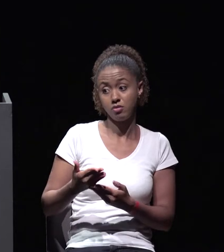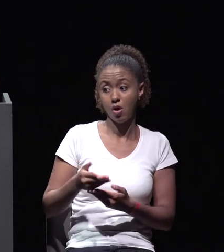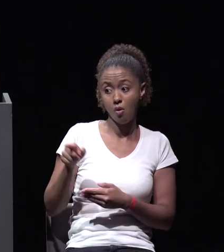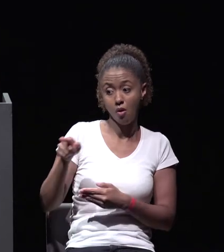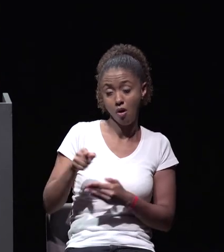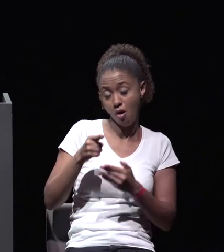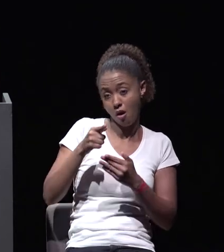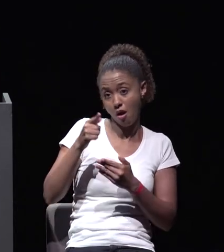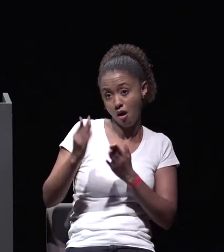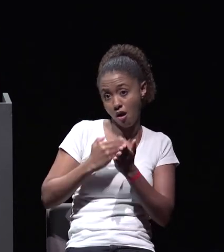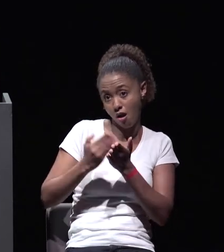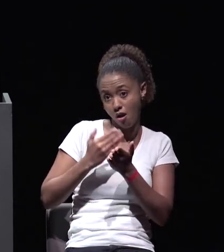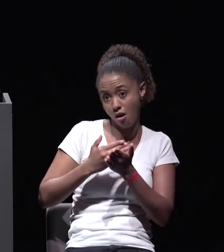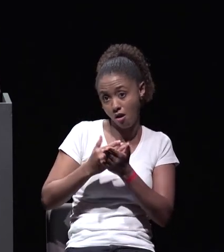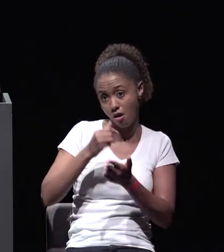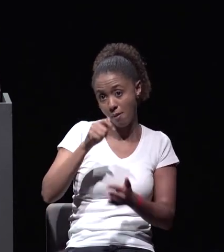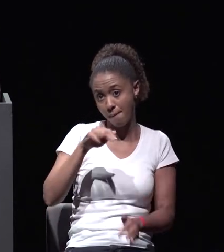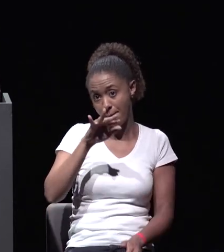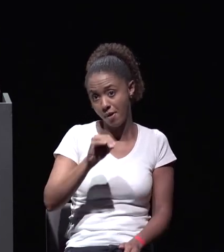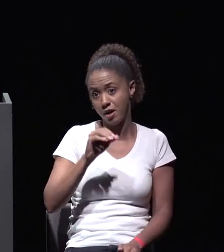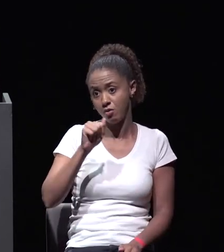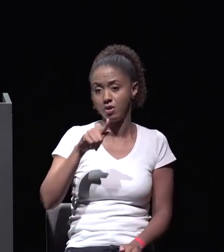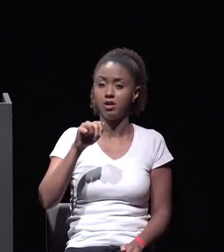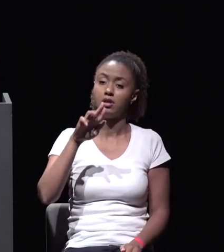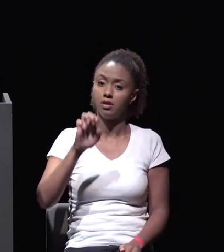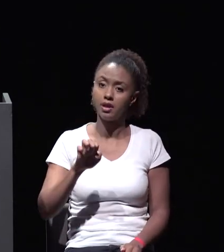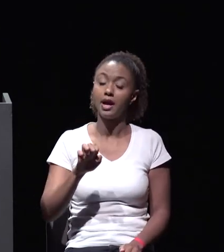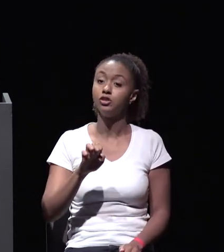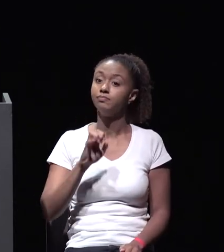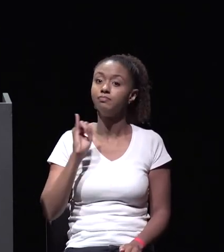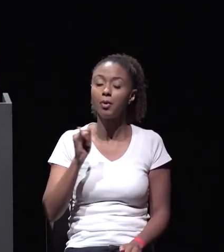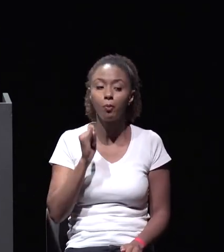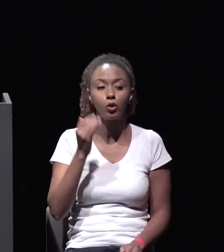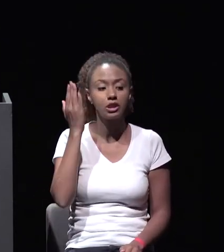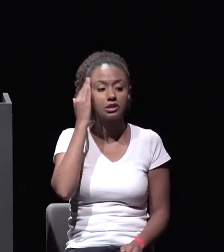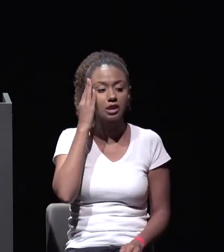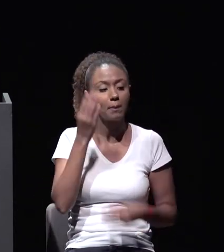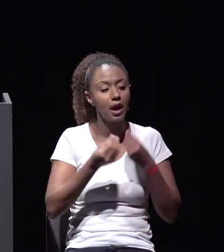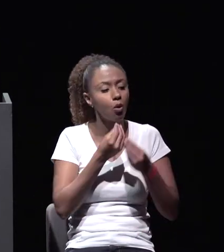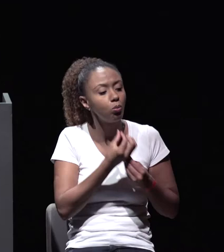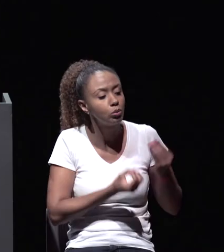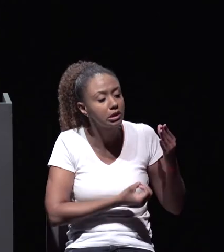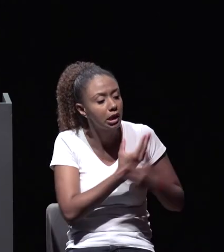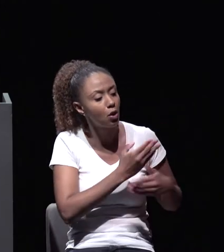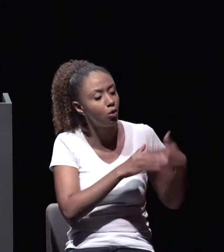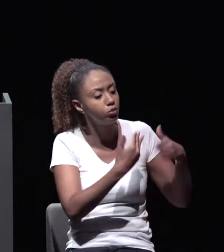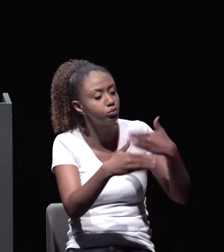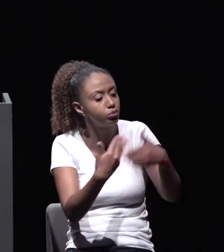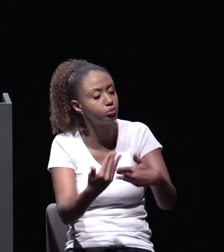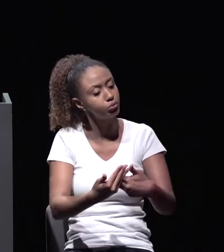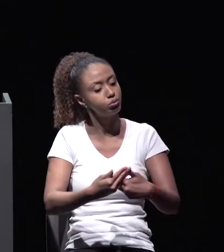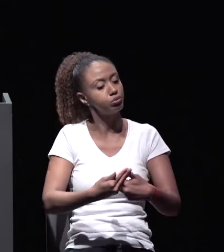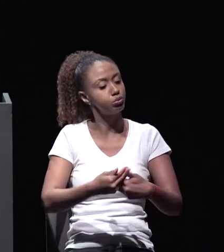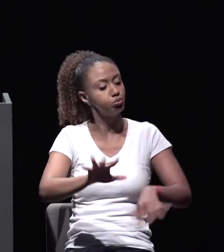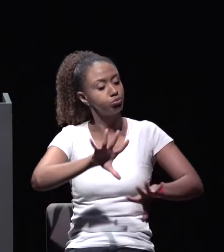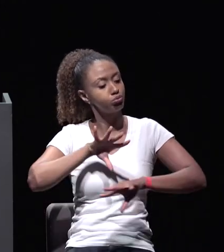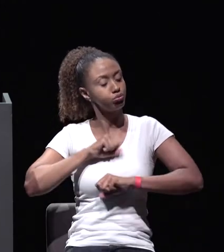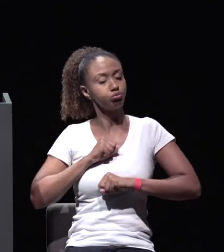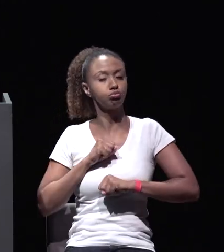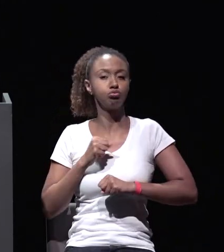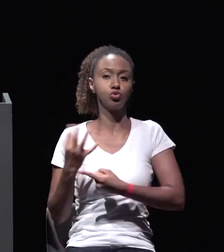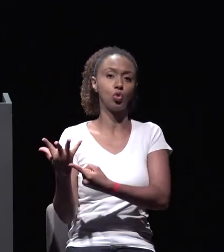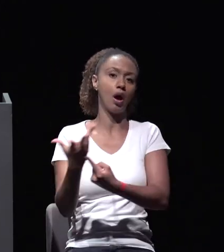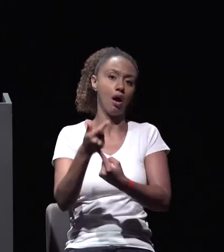entender em que sentido nessa utilização em que termos se deu essa apropriação e uso da representação